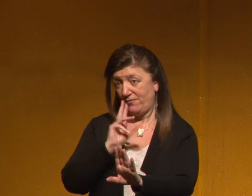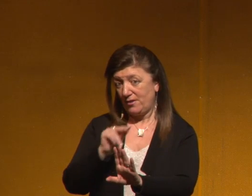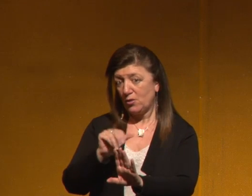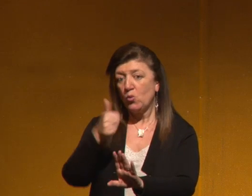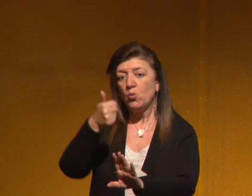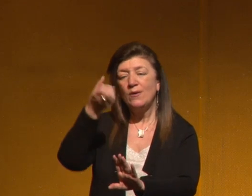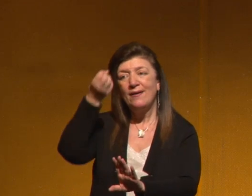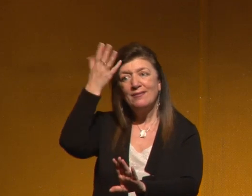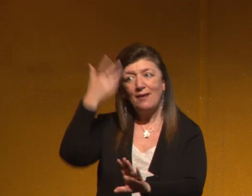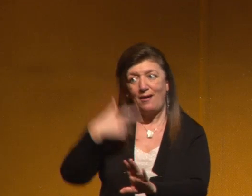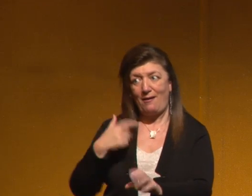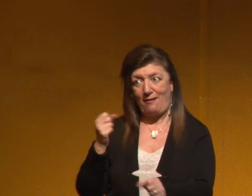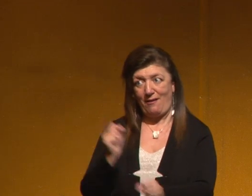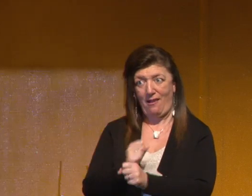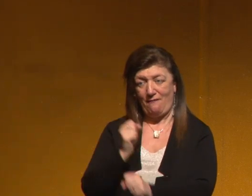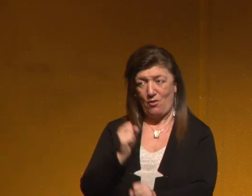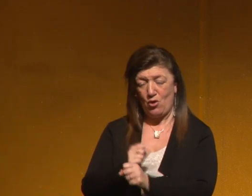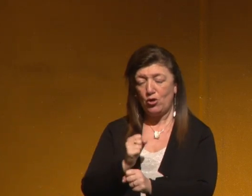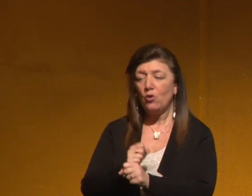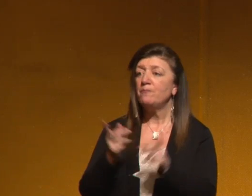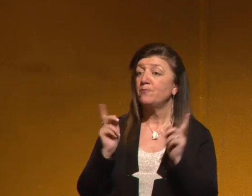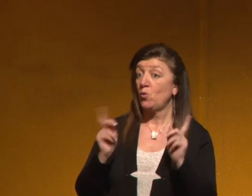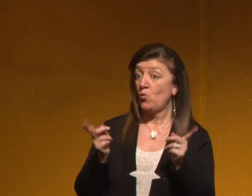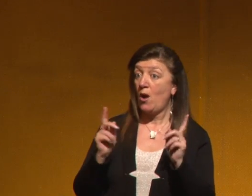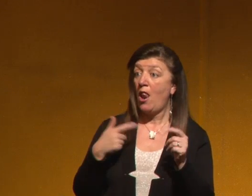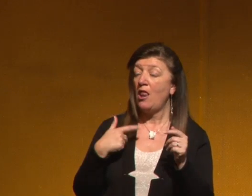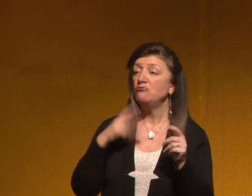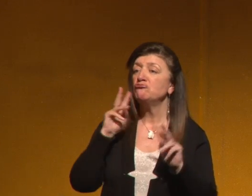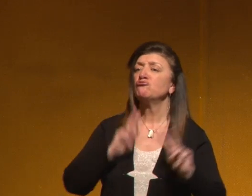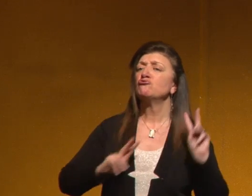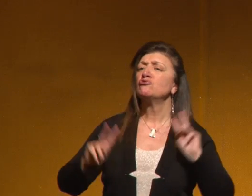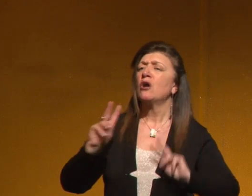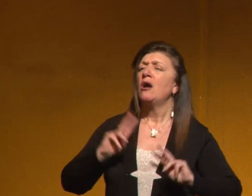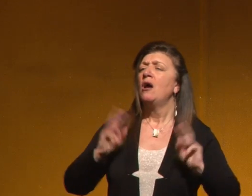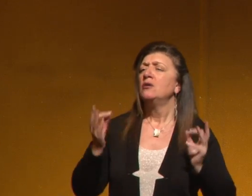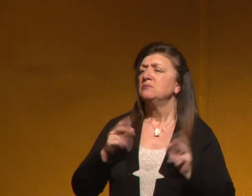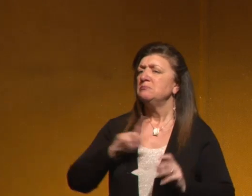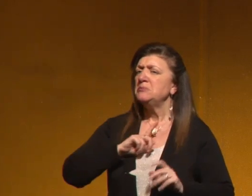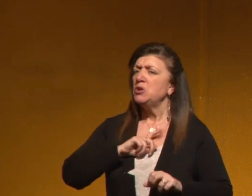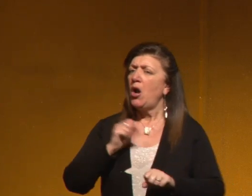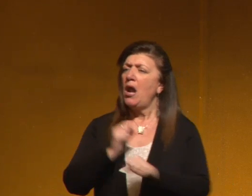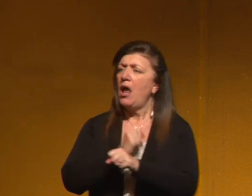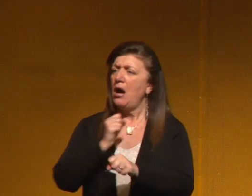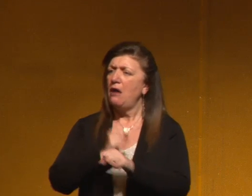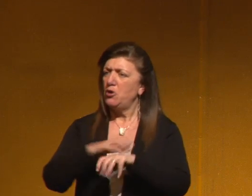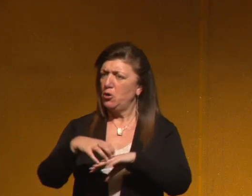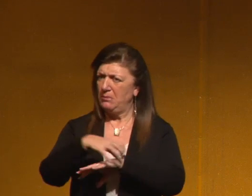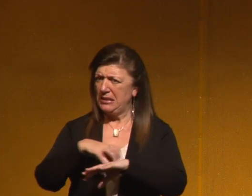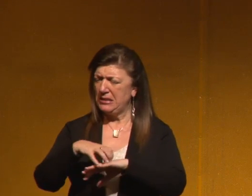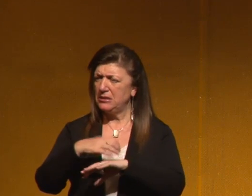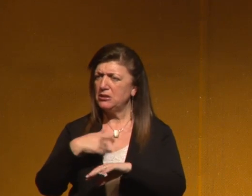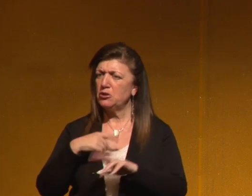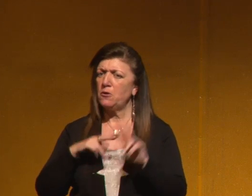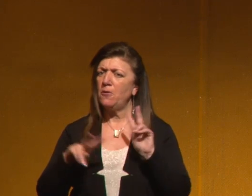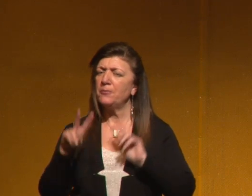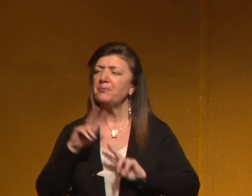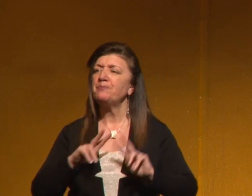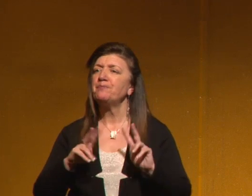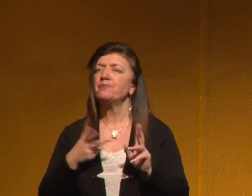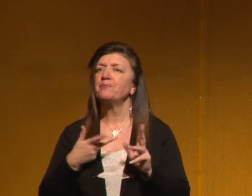un'idea sulla quale stiamo lavorando io ho sempre cercato nel mio lavoro da ministro di non annunciare